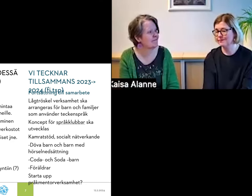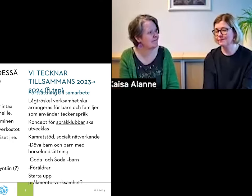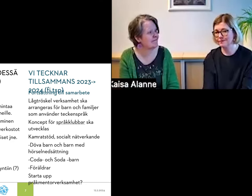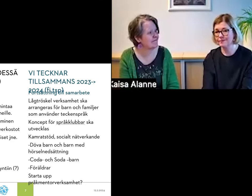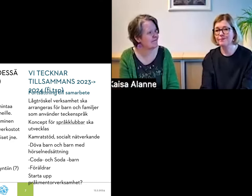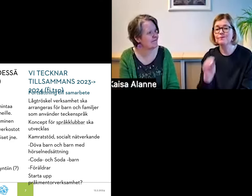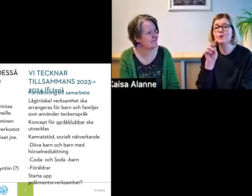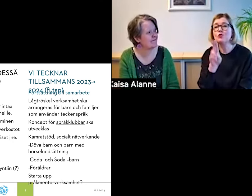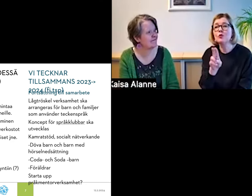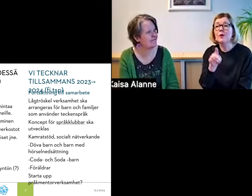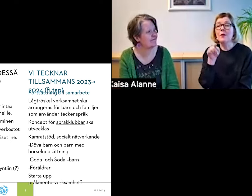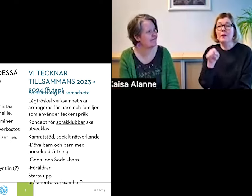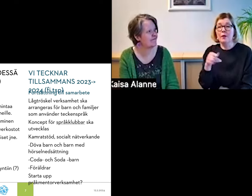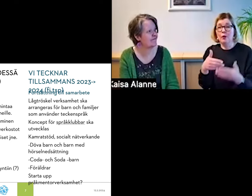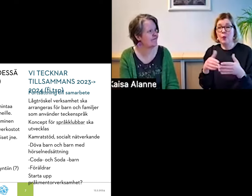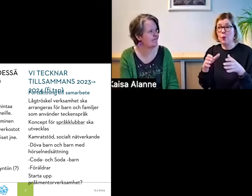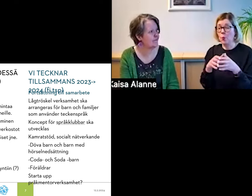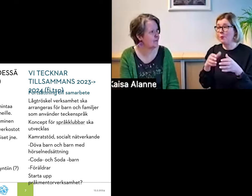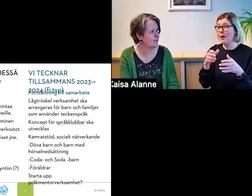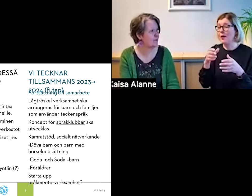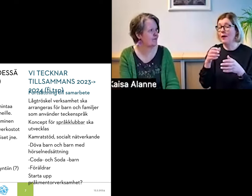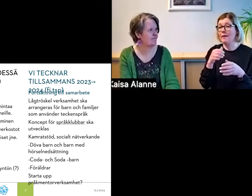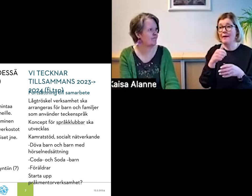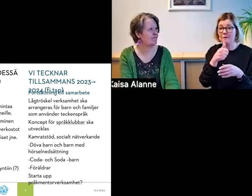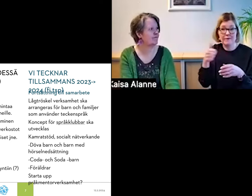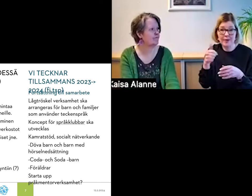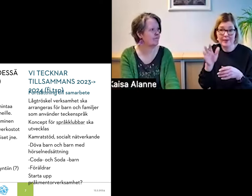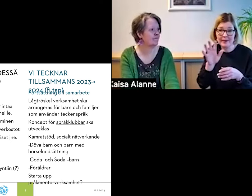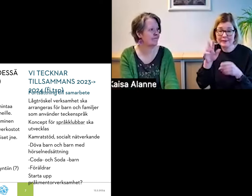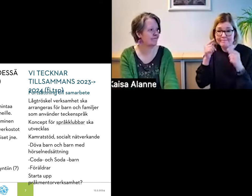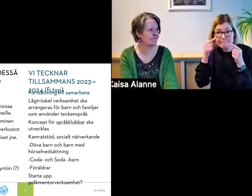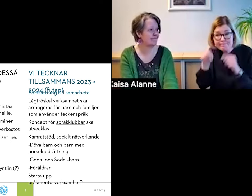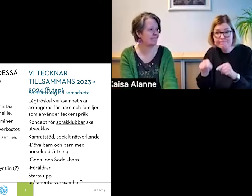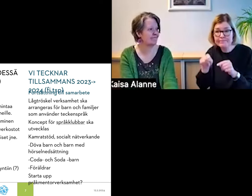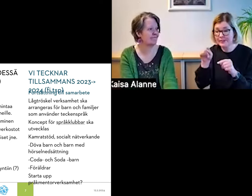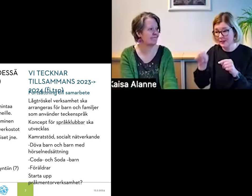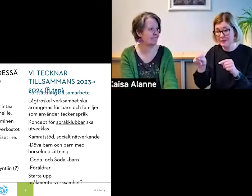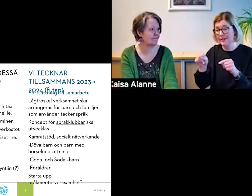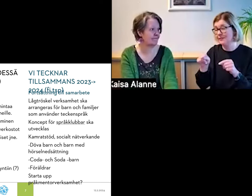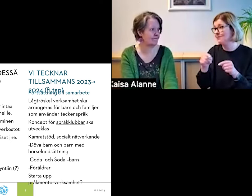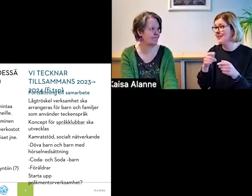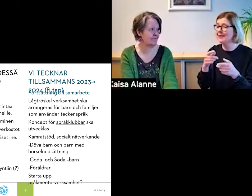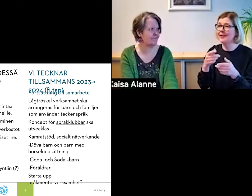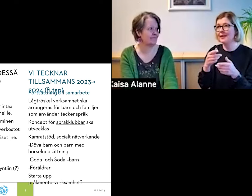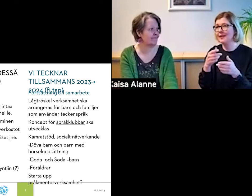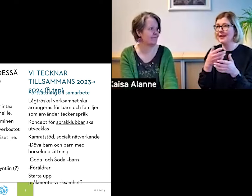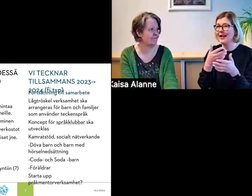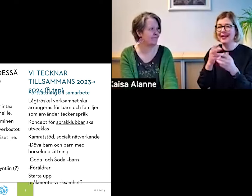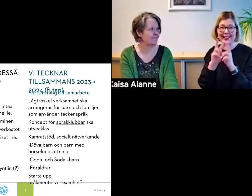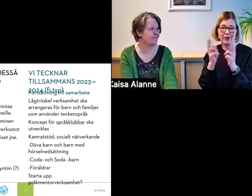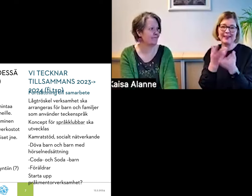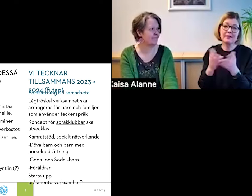heitä yhteen näitä eri tahoja, mutta tällaista toimintaa tässä ollaan niin kuin luomassa koko ajan. Ja